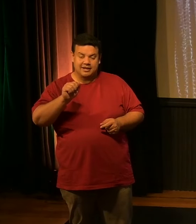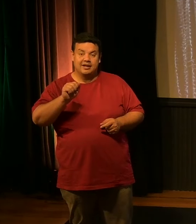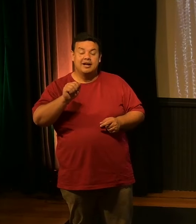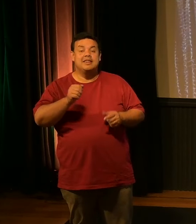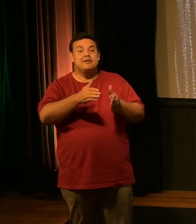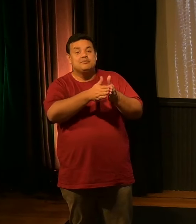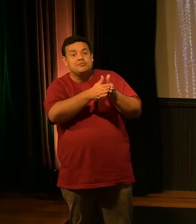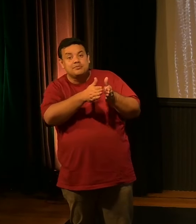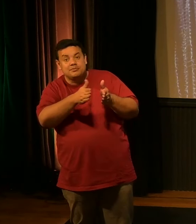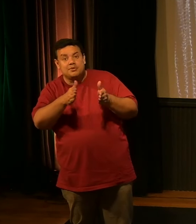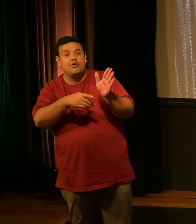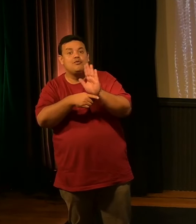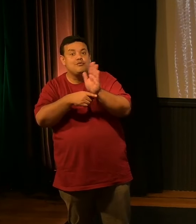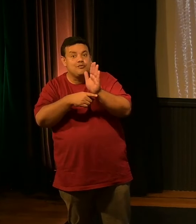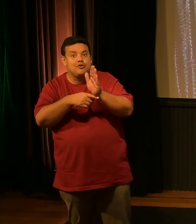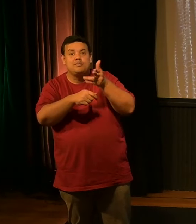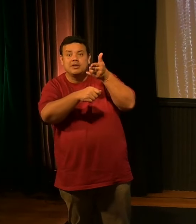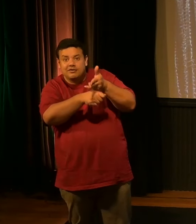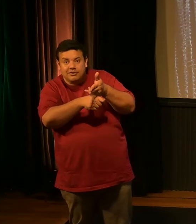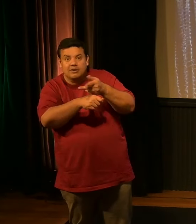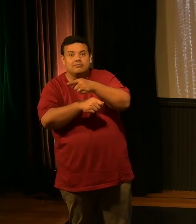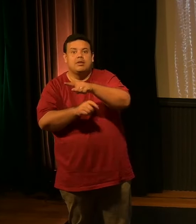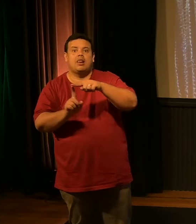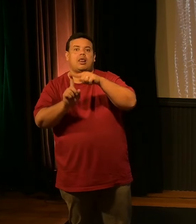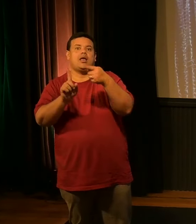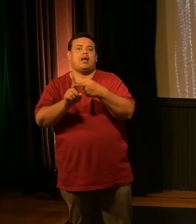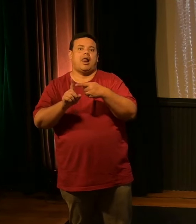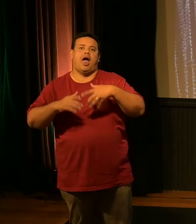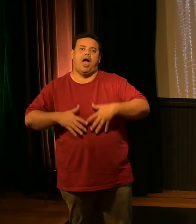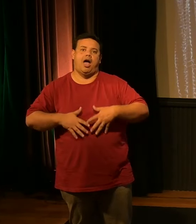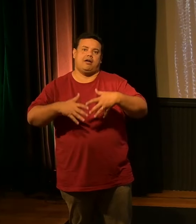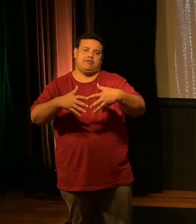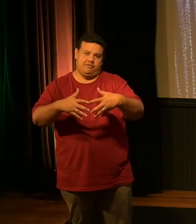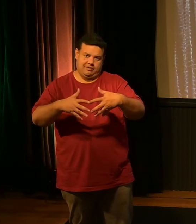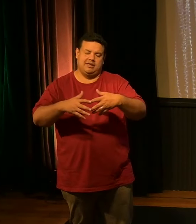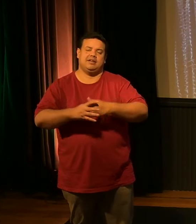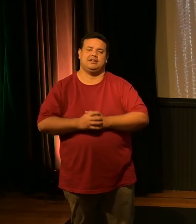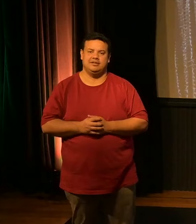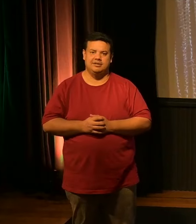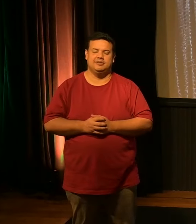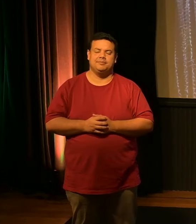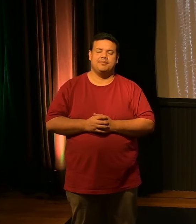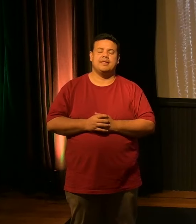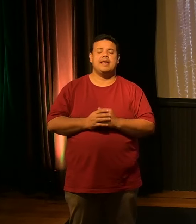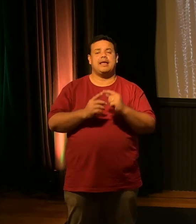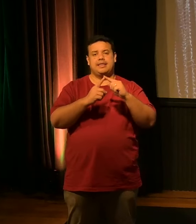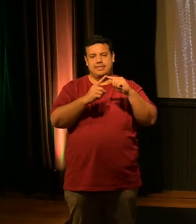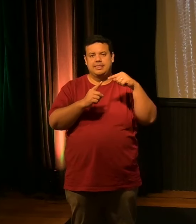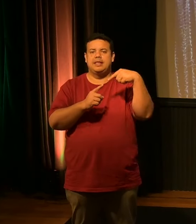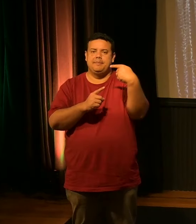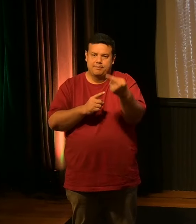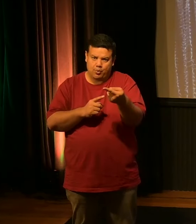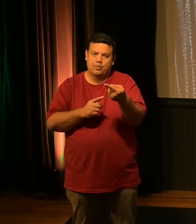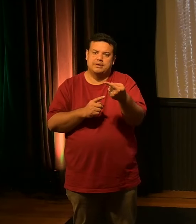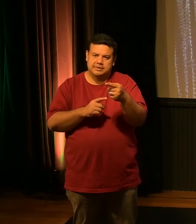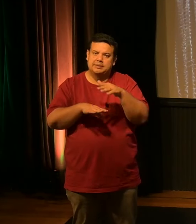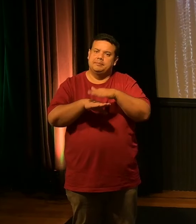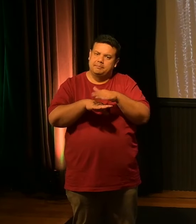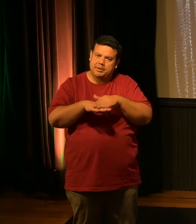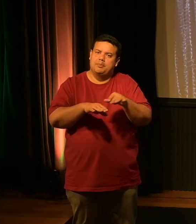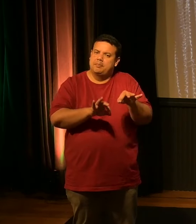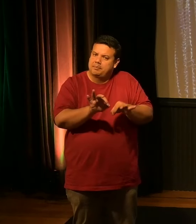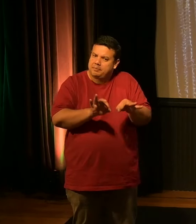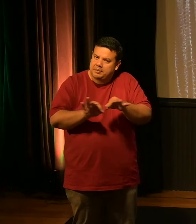foi incorporado a presença da Pepita grávida. E depois disso, ele montou o filme pela